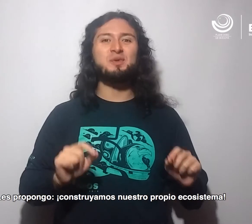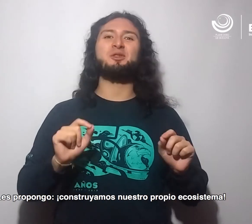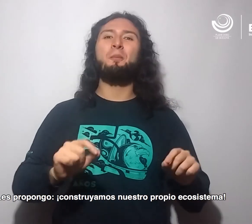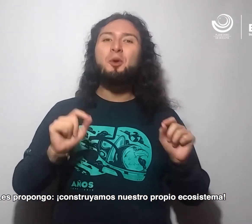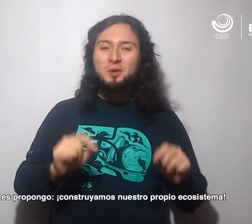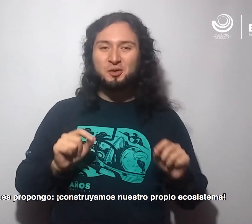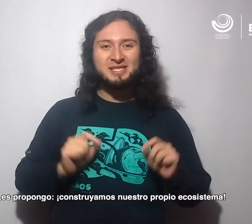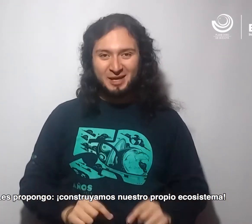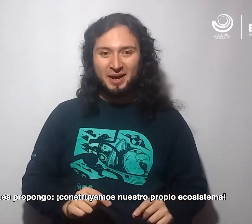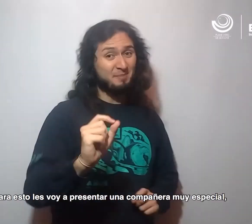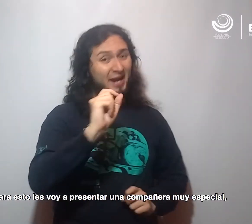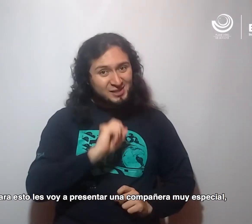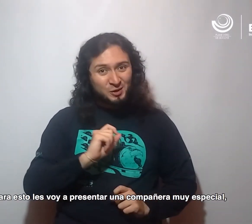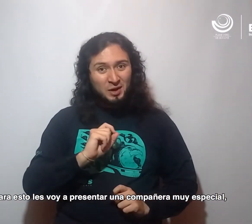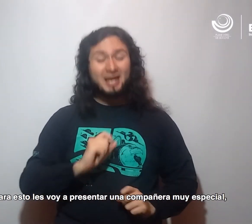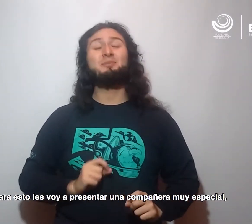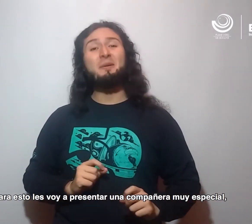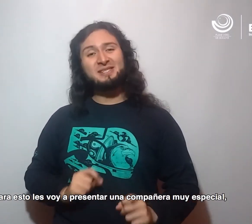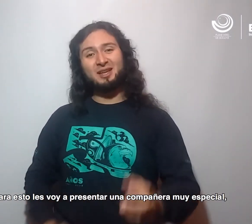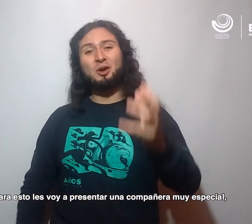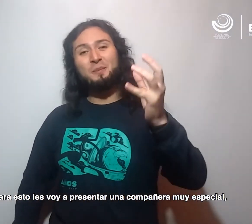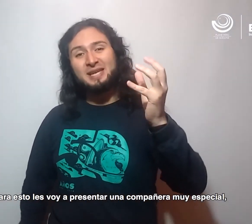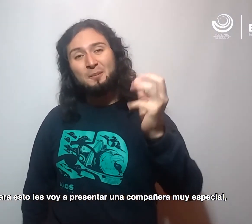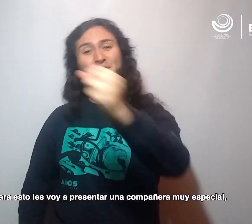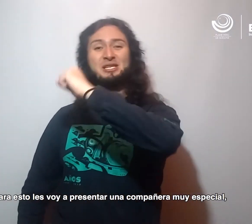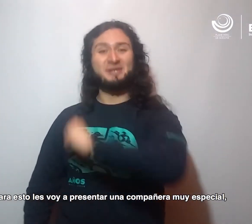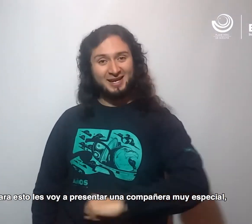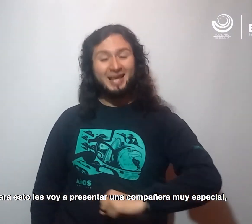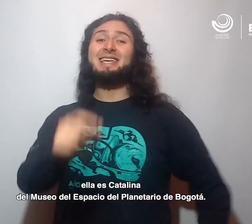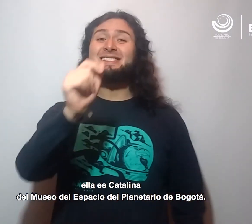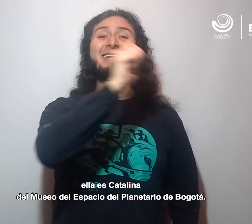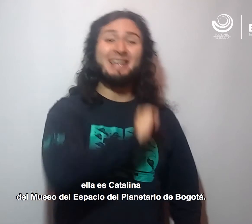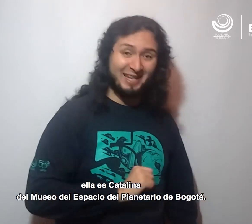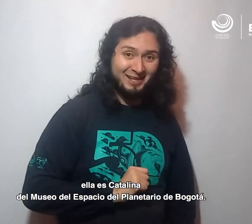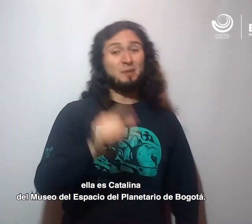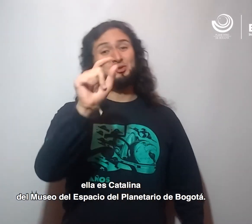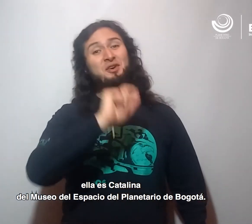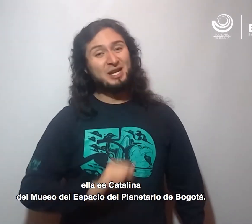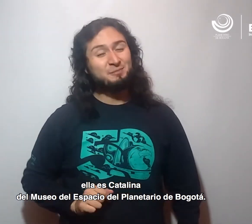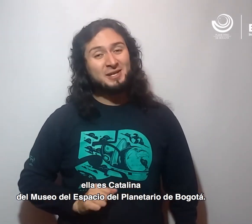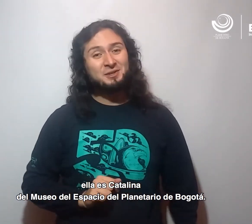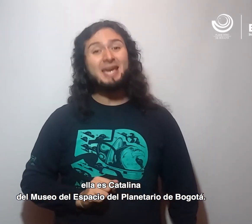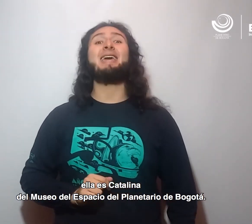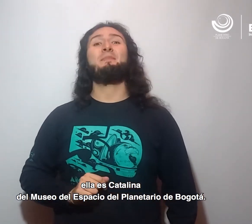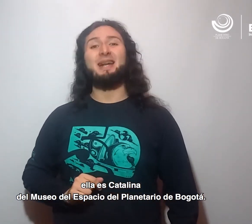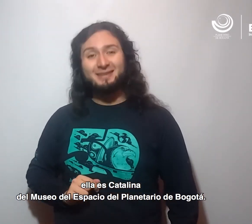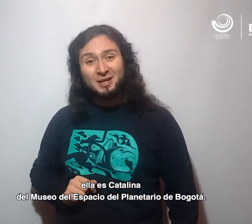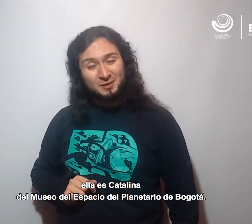nuestro propio ecosistema. Y para esto, les voy a presentar una compañera muy especial. Ella es Catalina, del Museo del Espacio del Planetario de